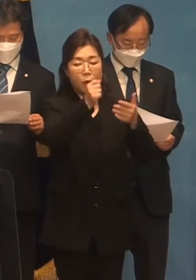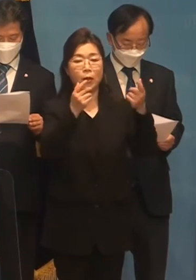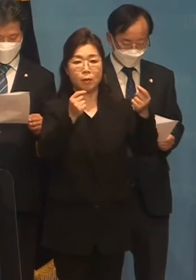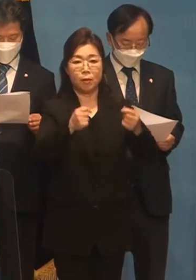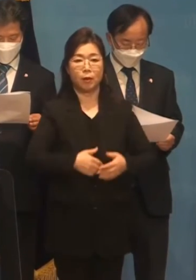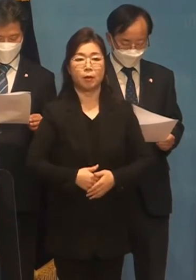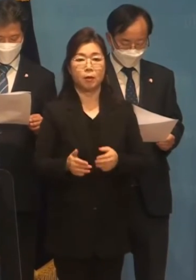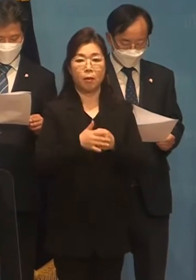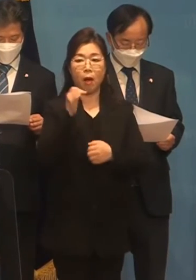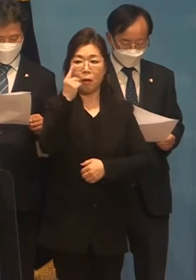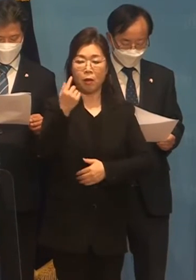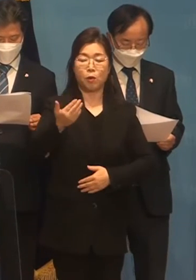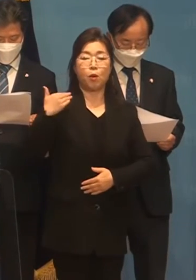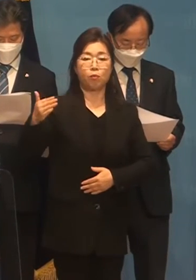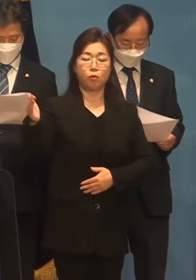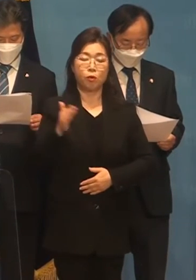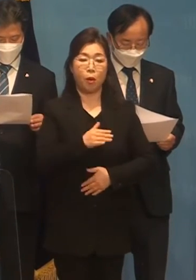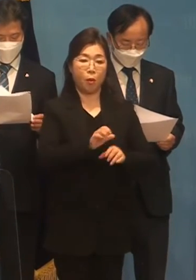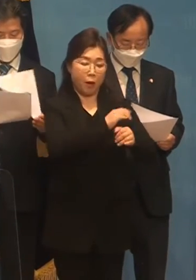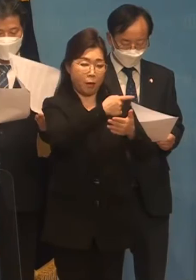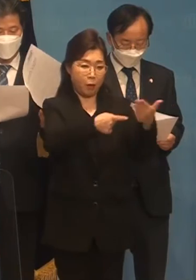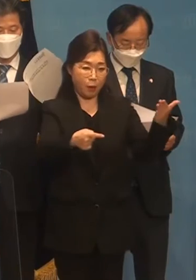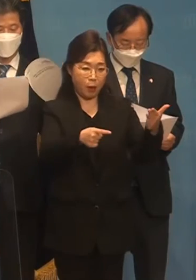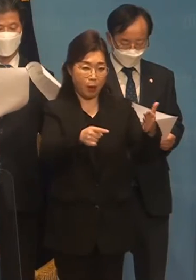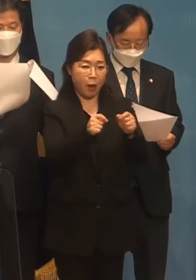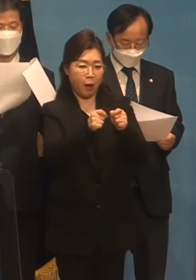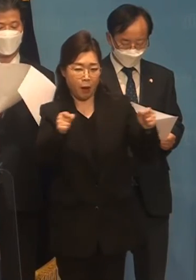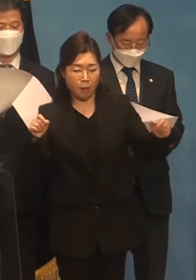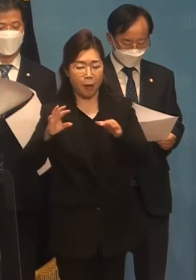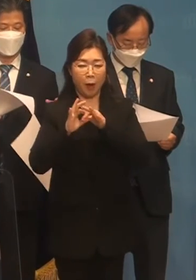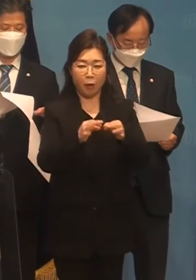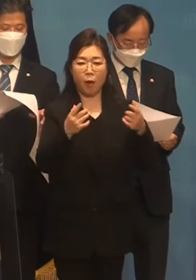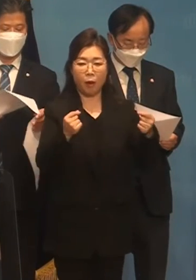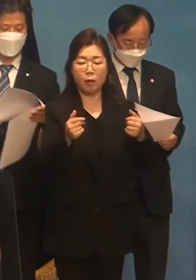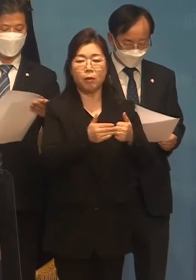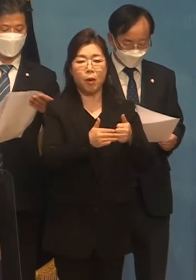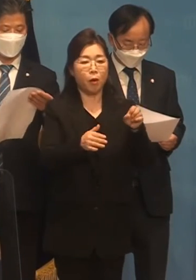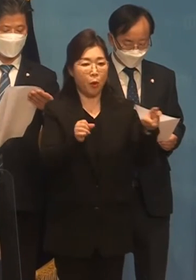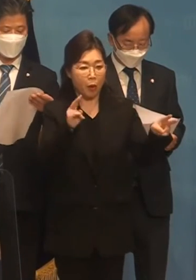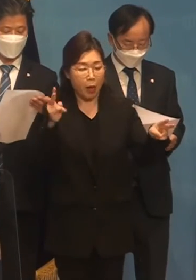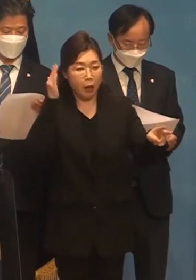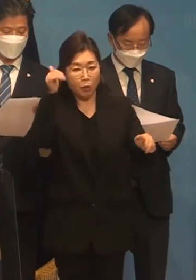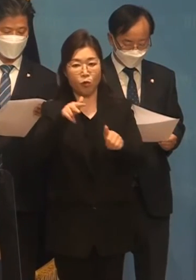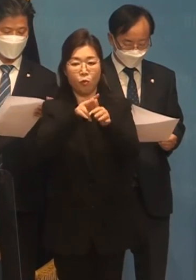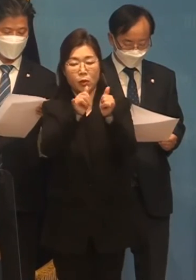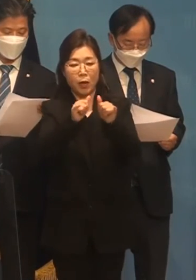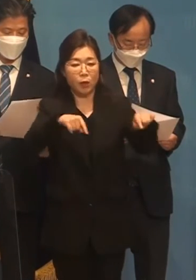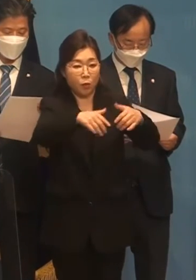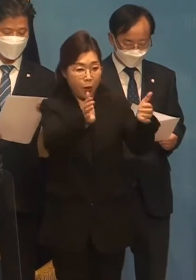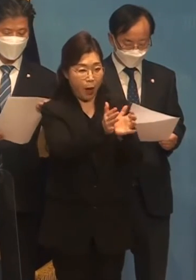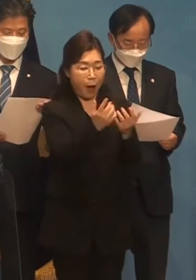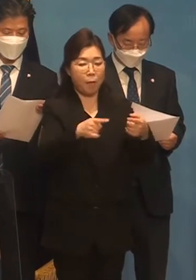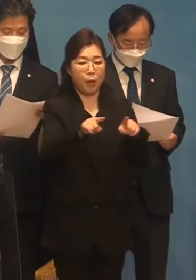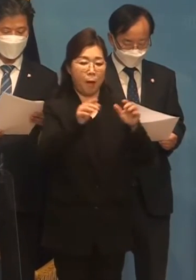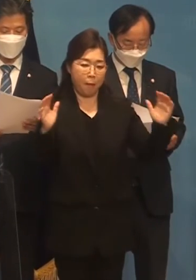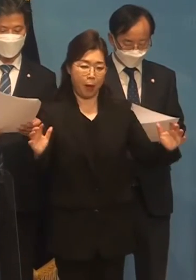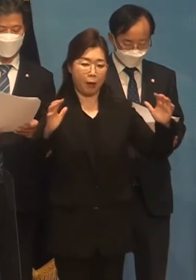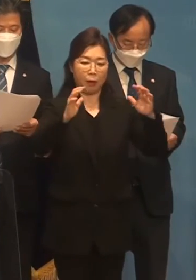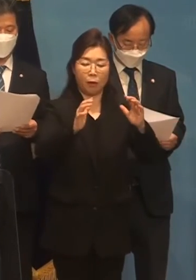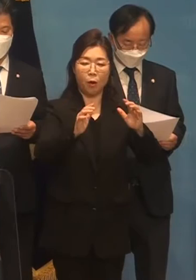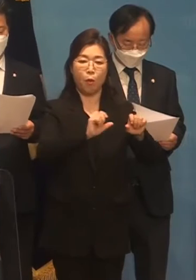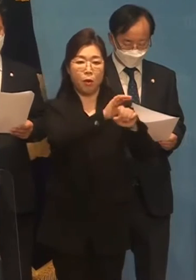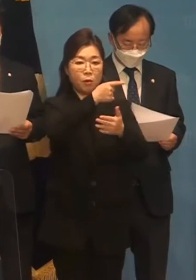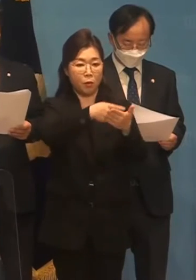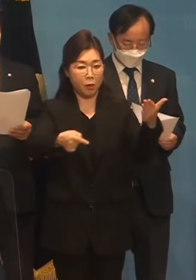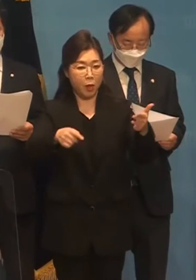을지로위원회는 1개월 전부터 코로나19 팬데믹의 장기화를 우려하여 여야의 대통령 후보와 지도부가 함께 만나